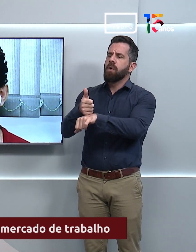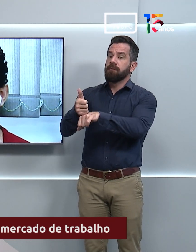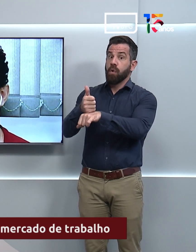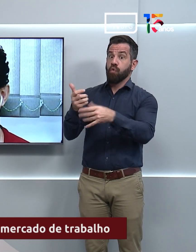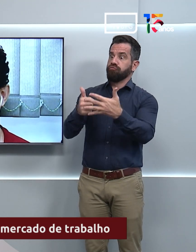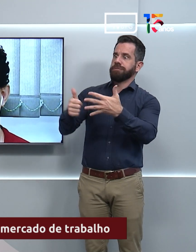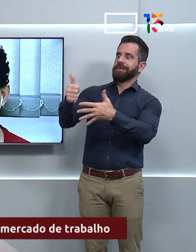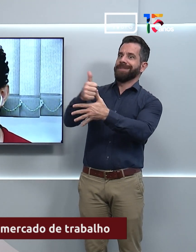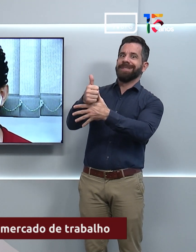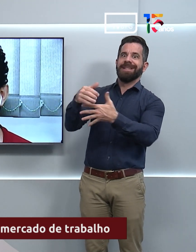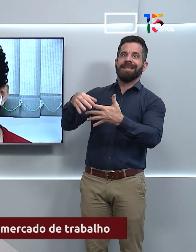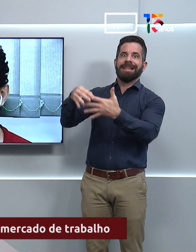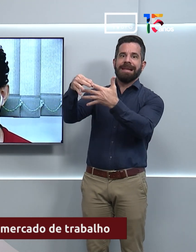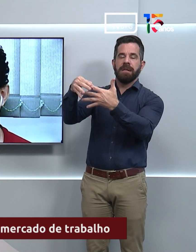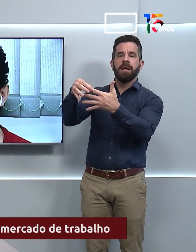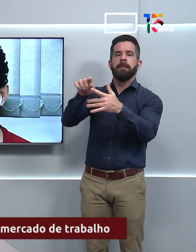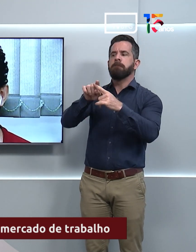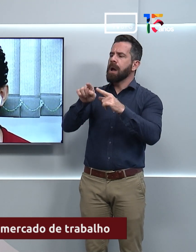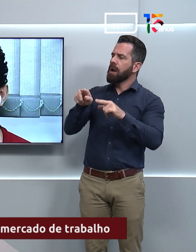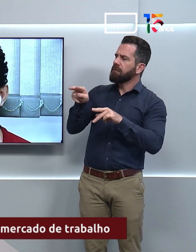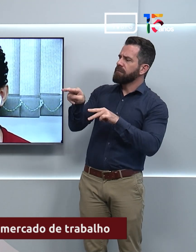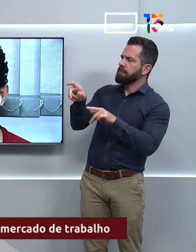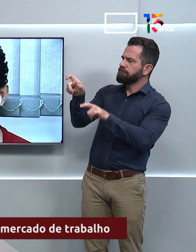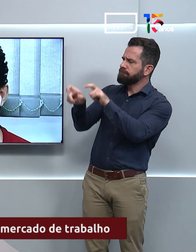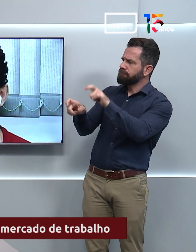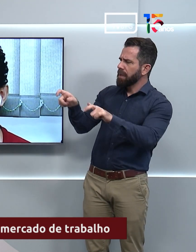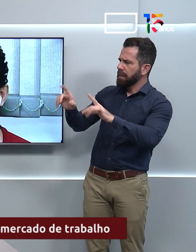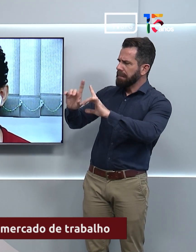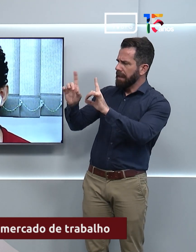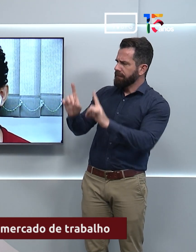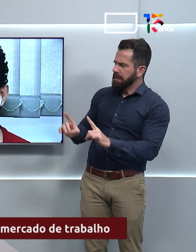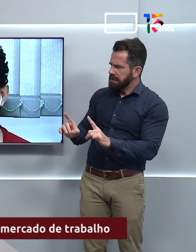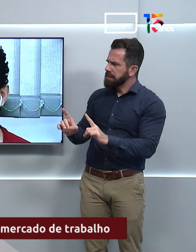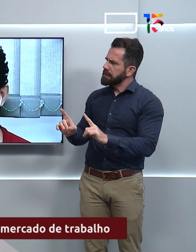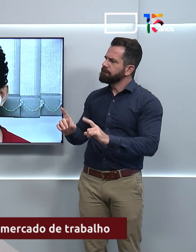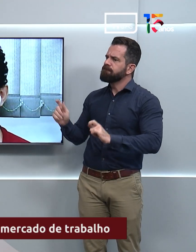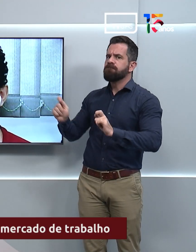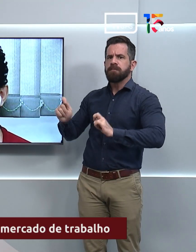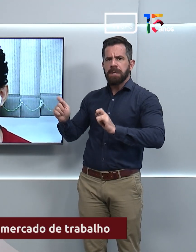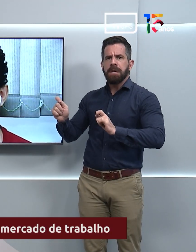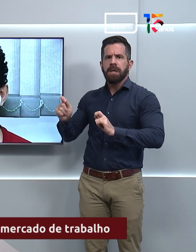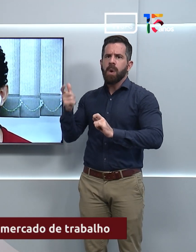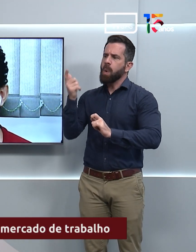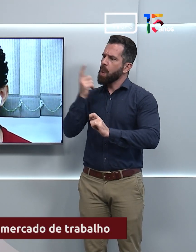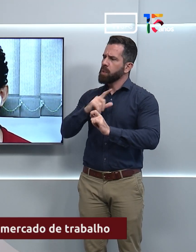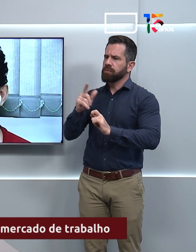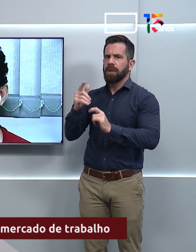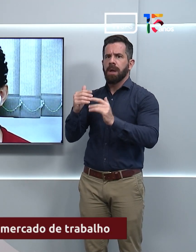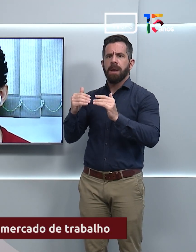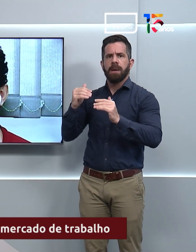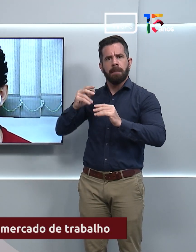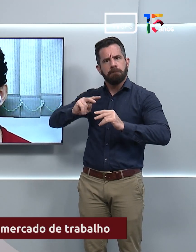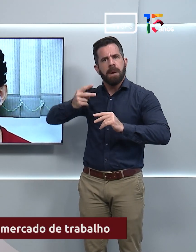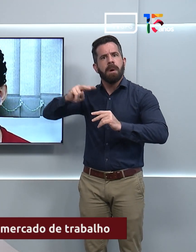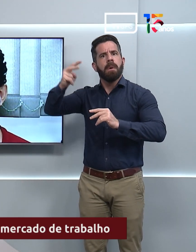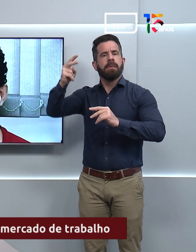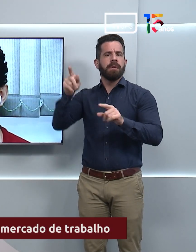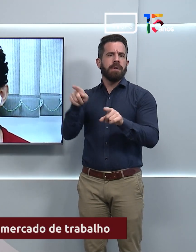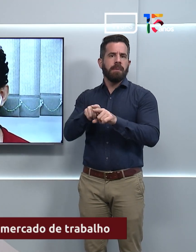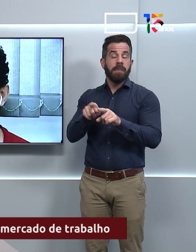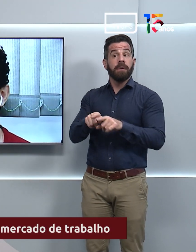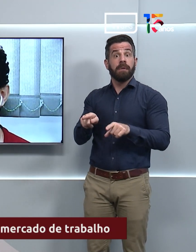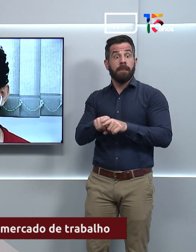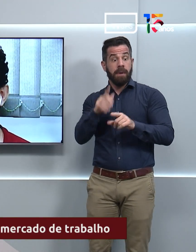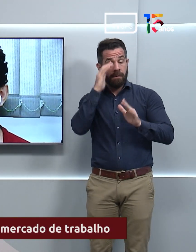dia, eles comecem a olhar de uma forma diferente para esse profissional, atender inclusive a legislação brasileira, né, que exige que pessoas